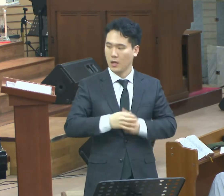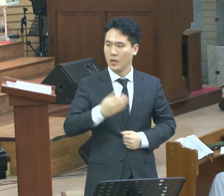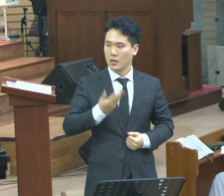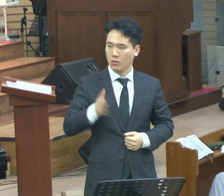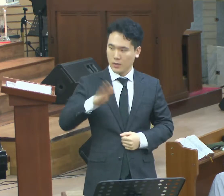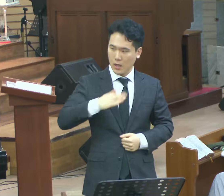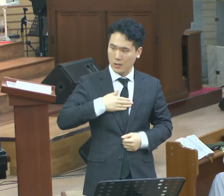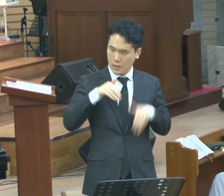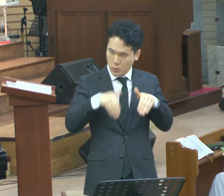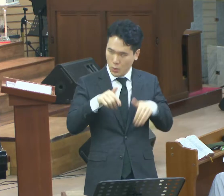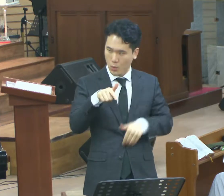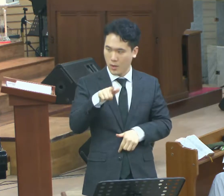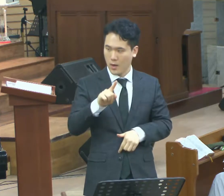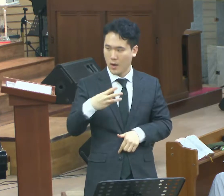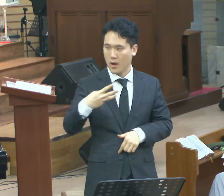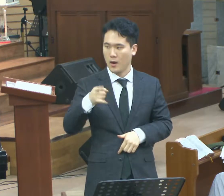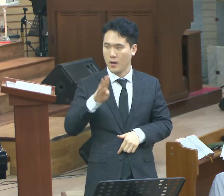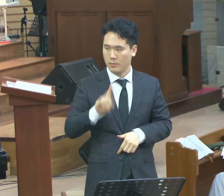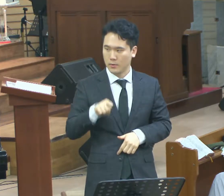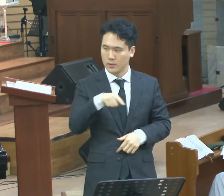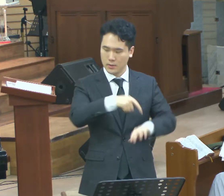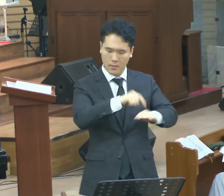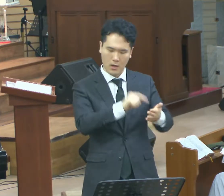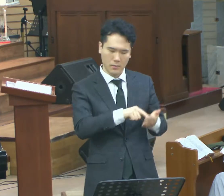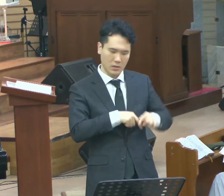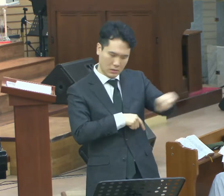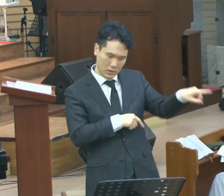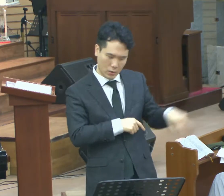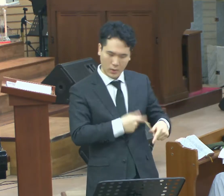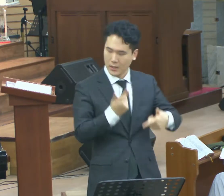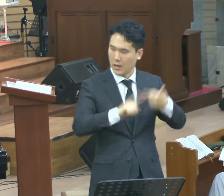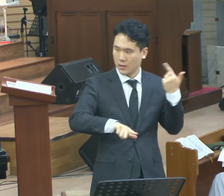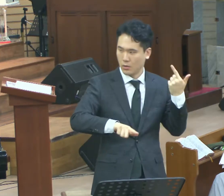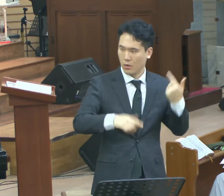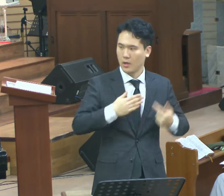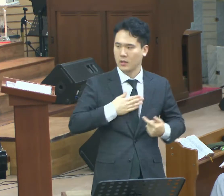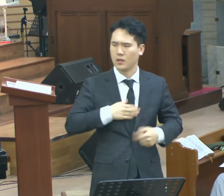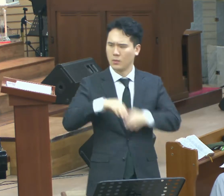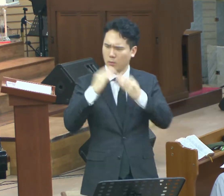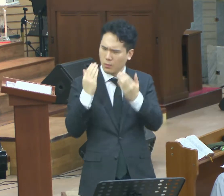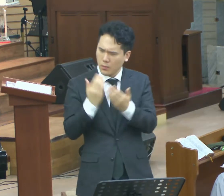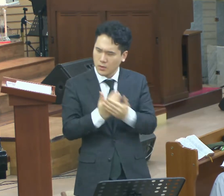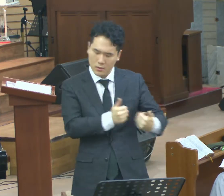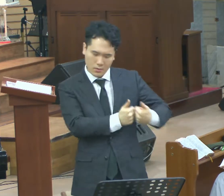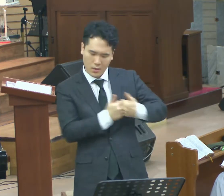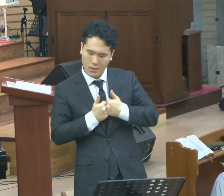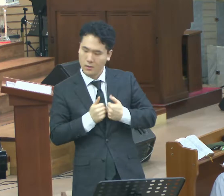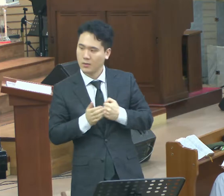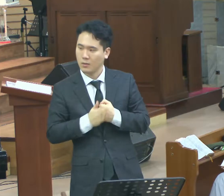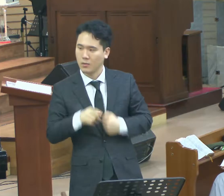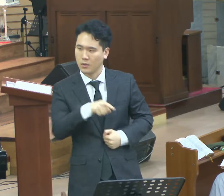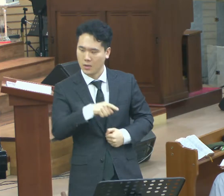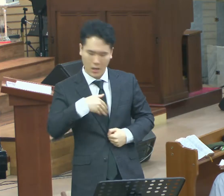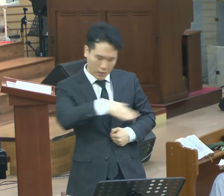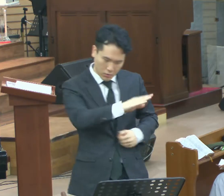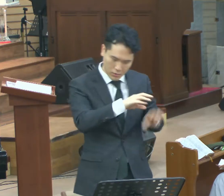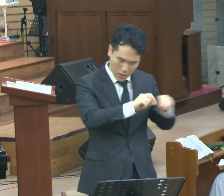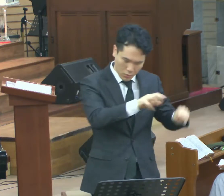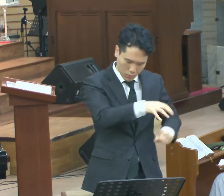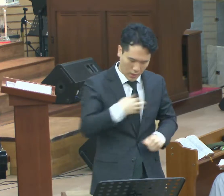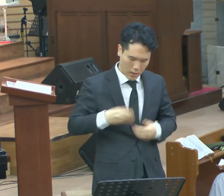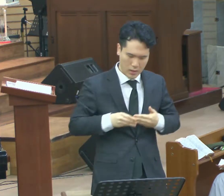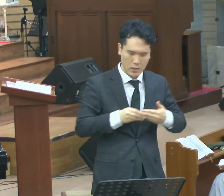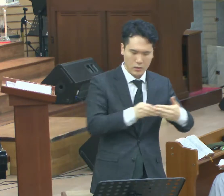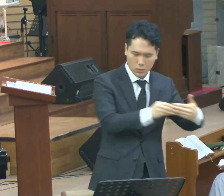내 종 갈렙은 그 마음이 그들과 달라서 나를 온전히 따랐은즉 그가 갔던 땅으로 내가 그를